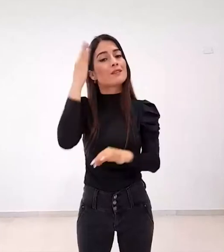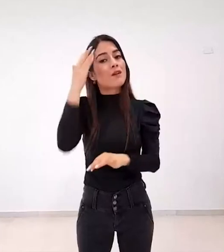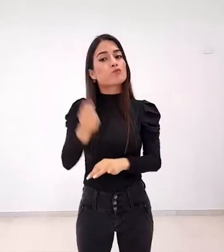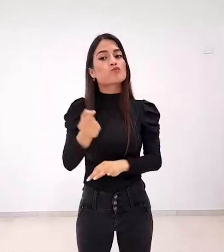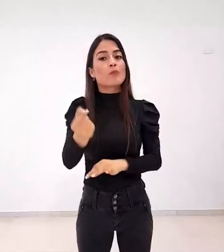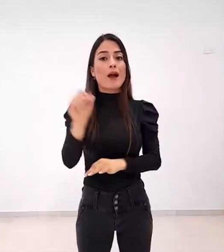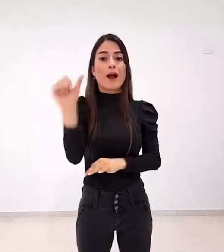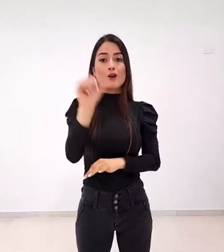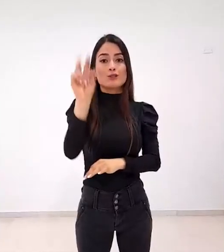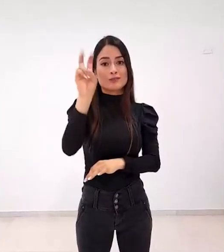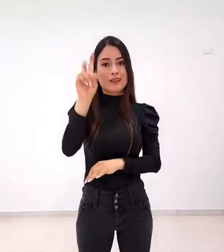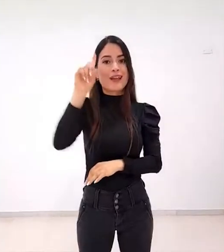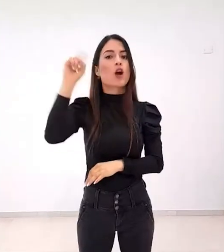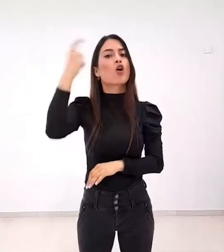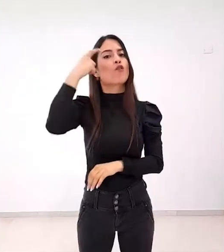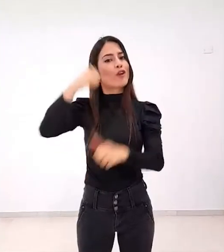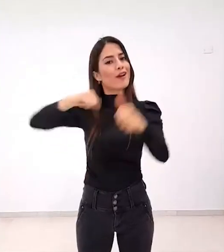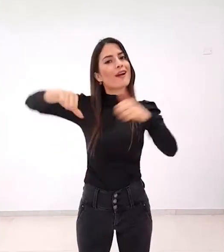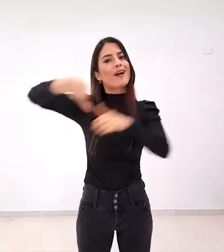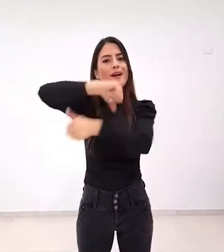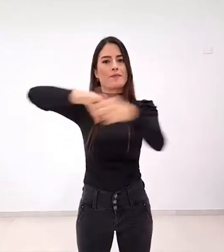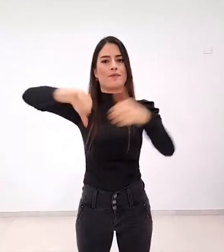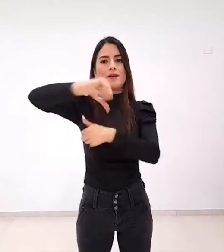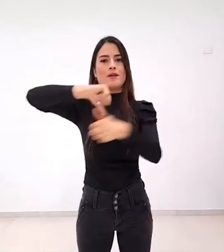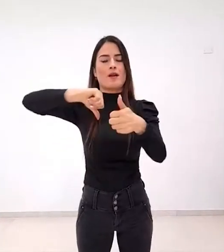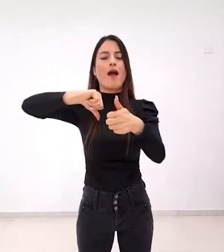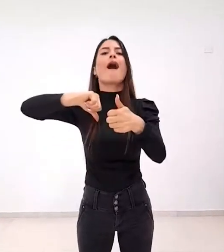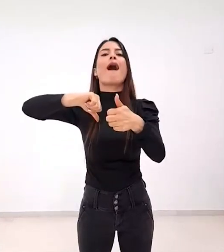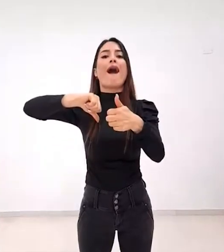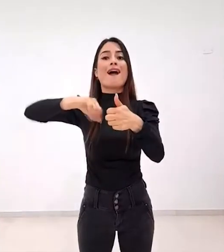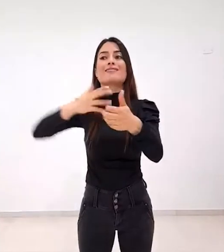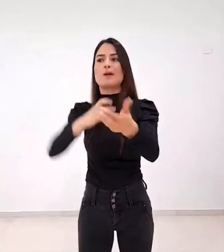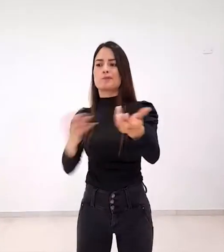y administración